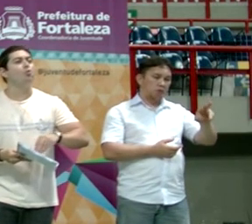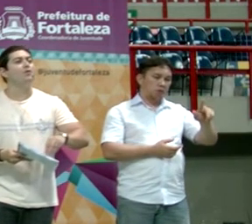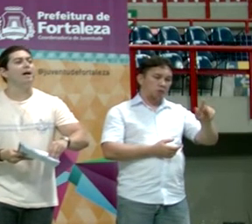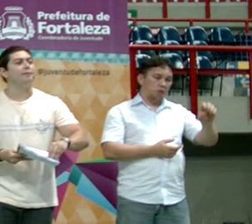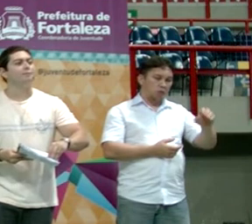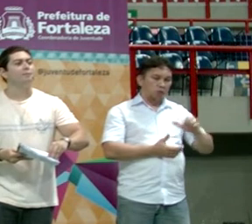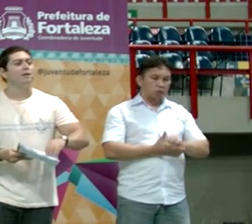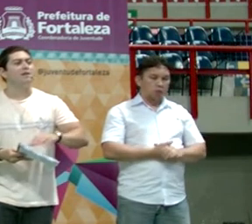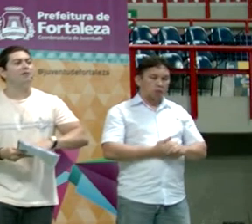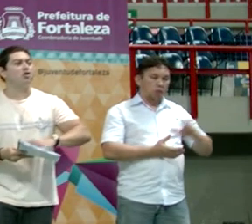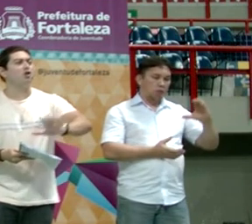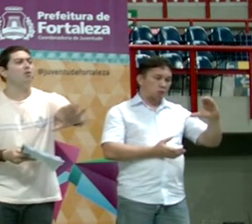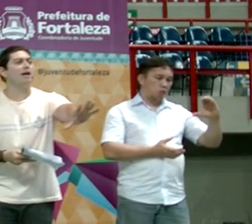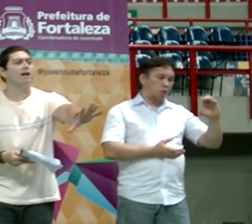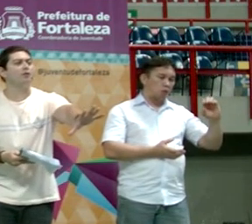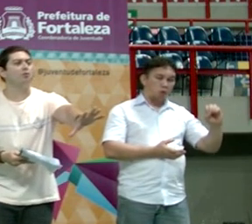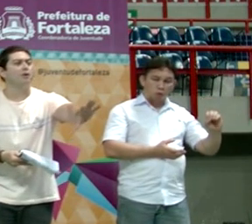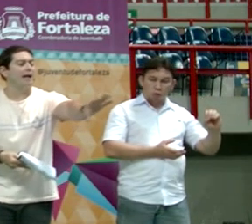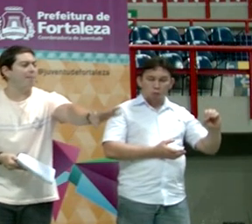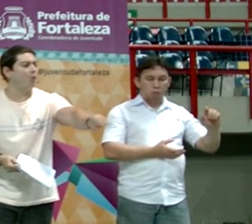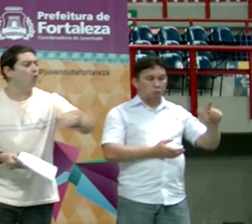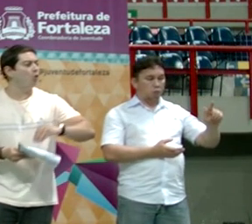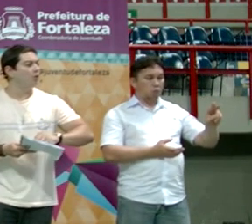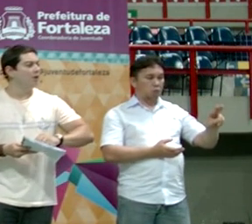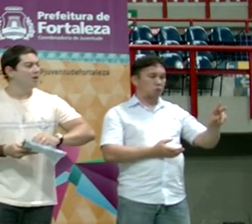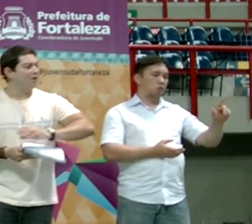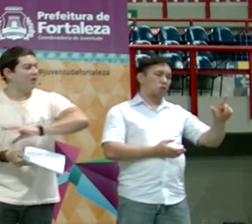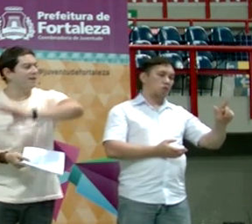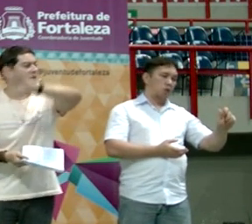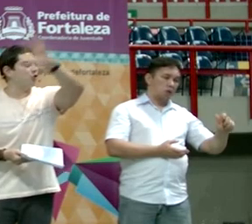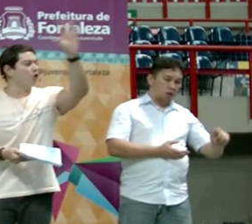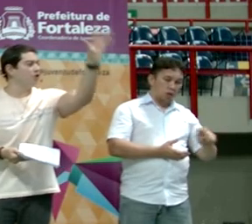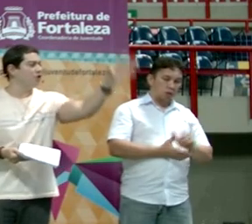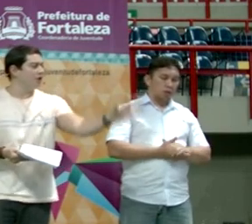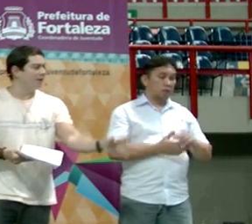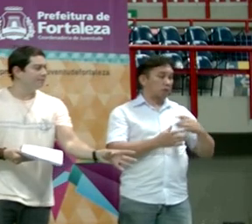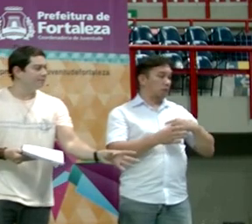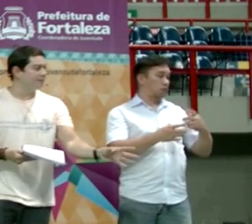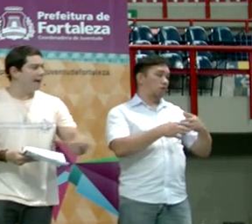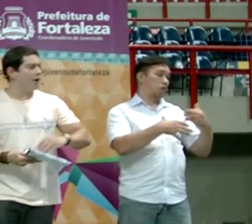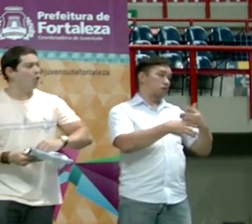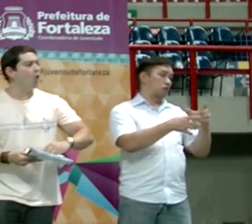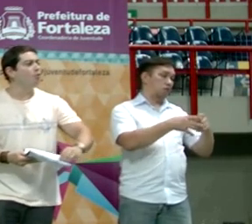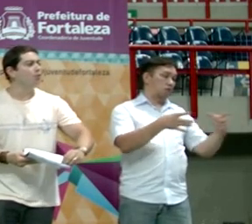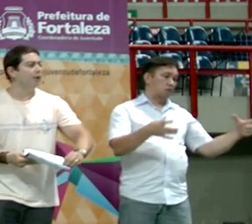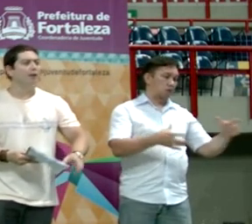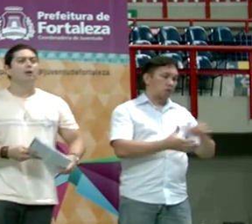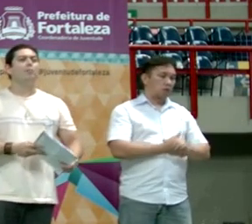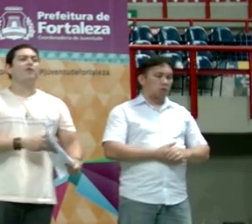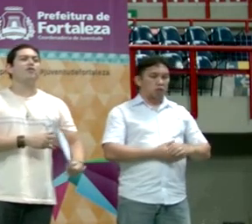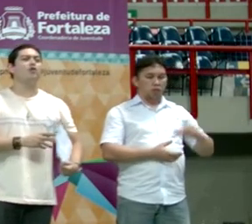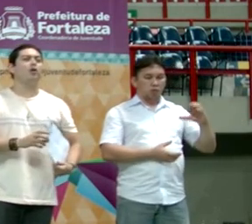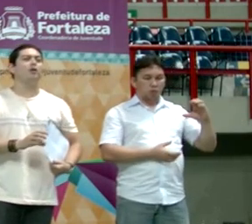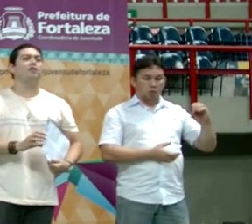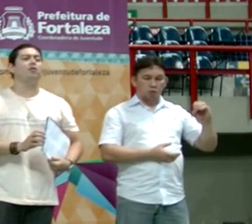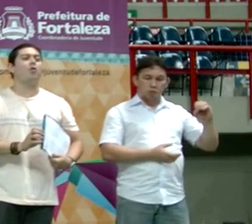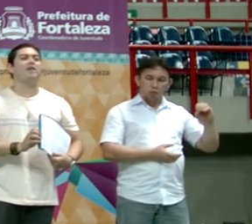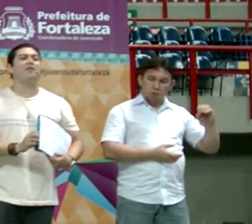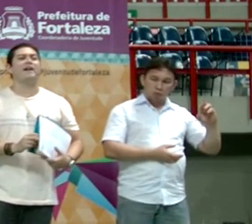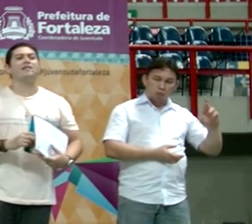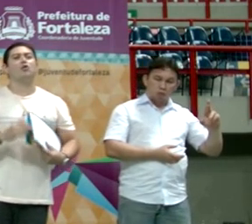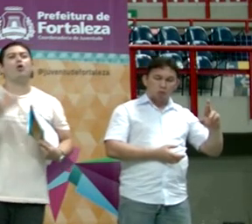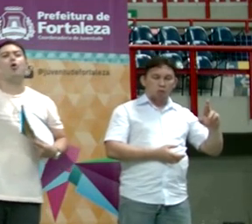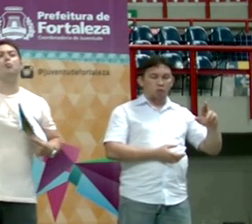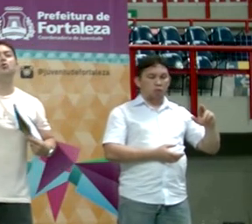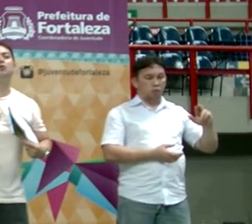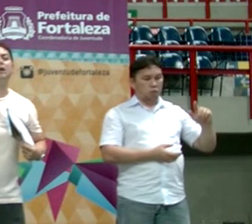é comuna. Se for só um canto, é burgo. Se for a cidade todinha, é uma comuna. Professor, então